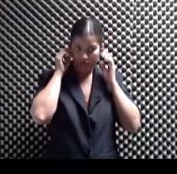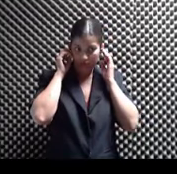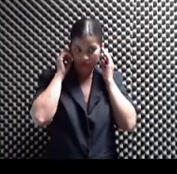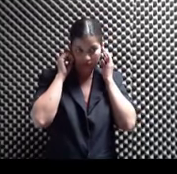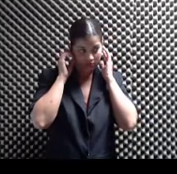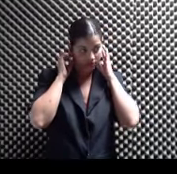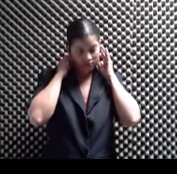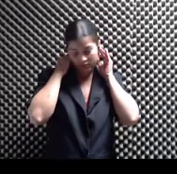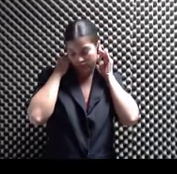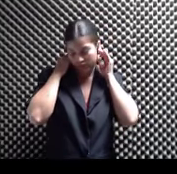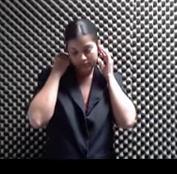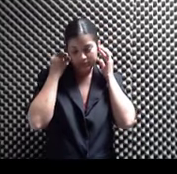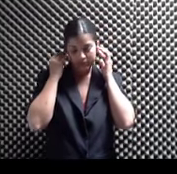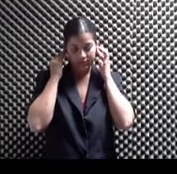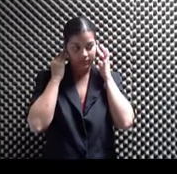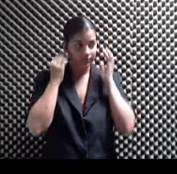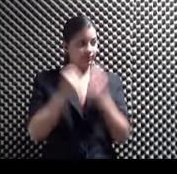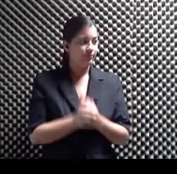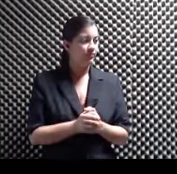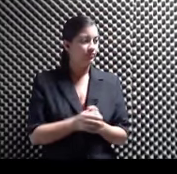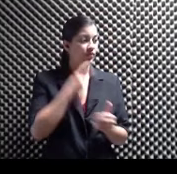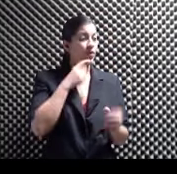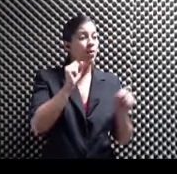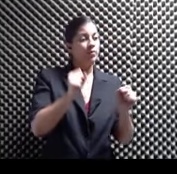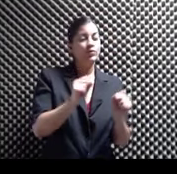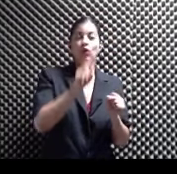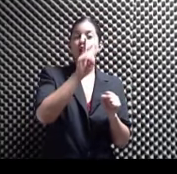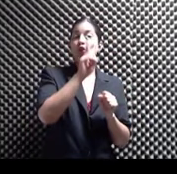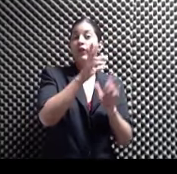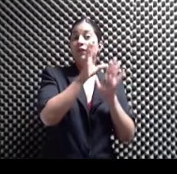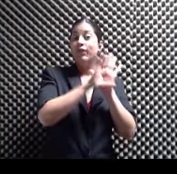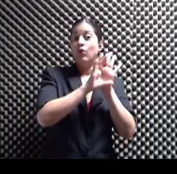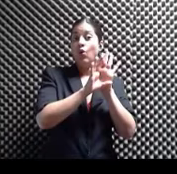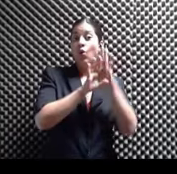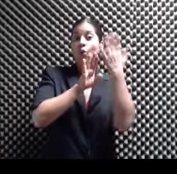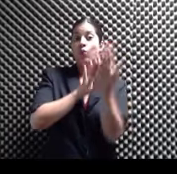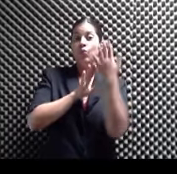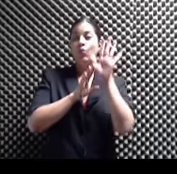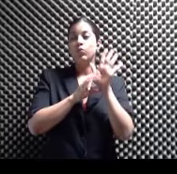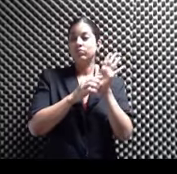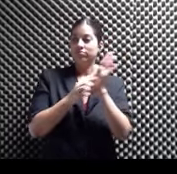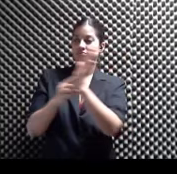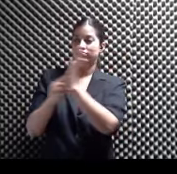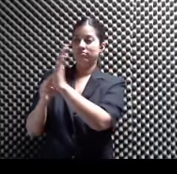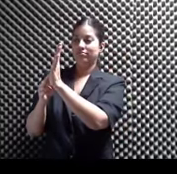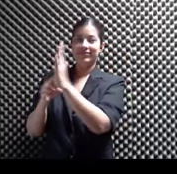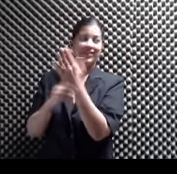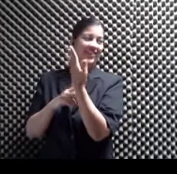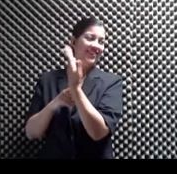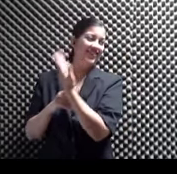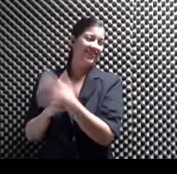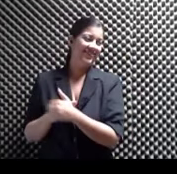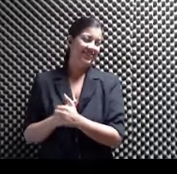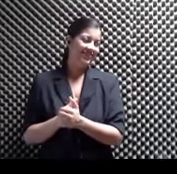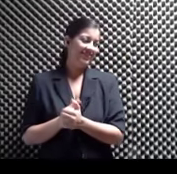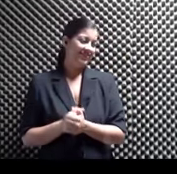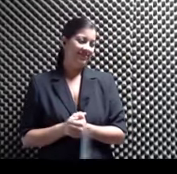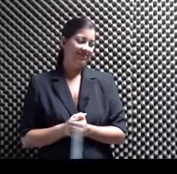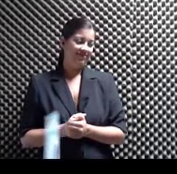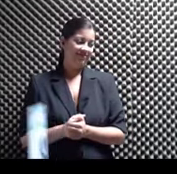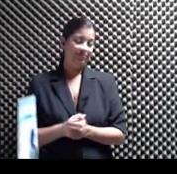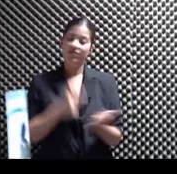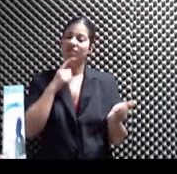Claro. Mira, lo puedes poner de un lado. El último que llega. Y después del otro lado. El último que llega, el que hace eso, me mató. Cuéntame como bueno.